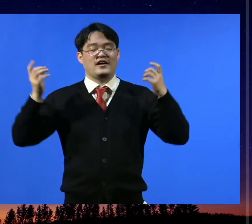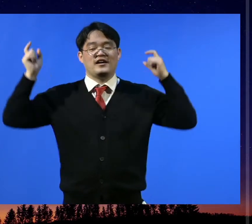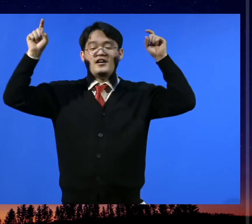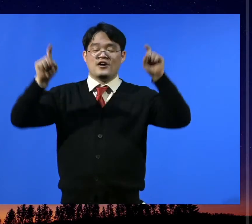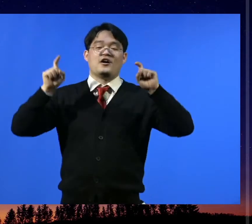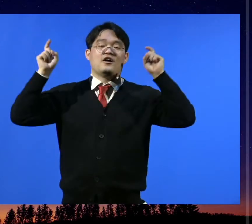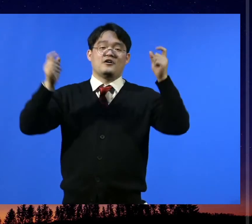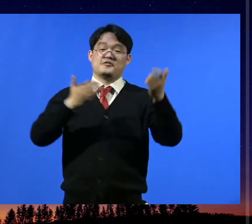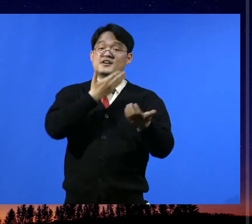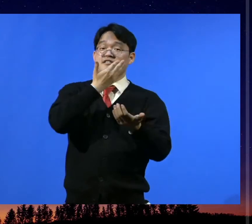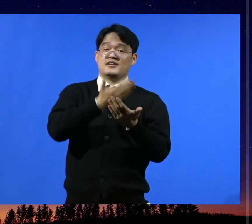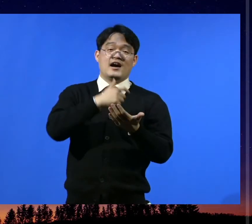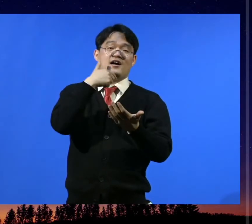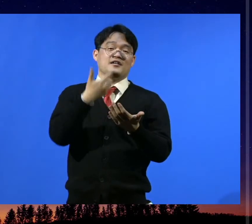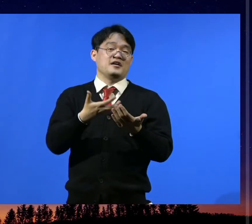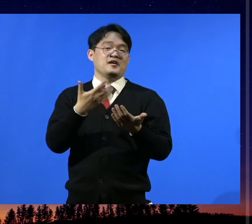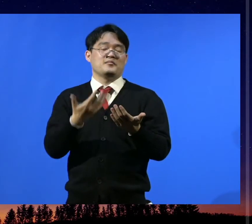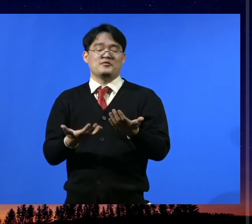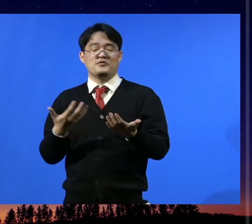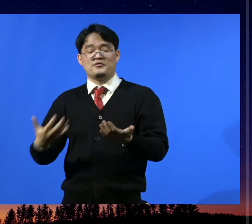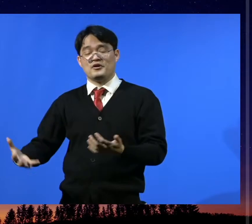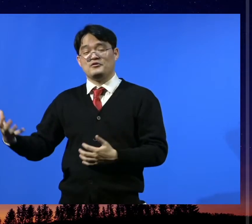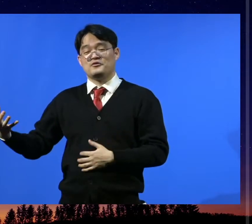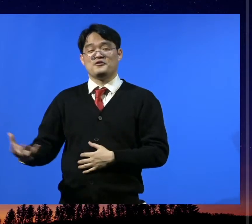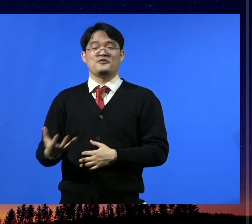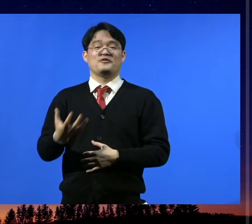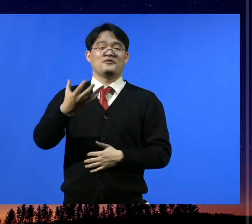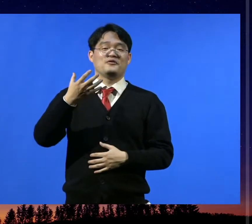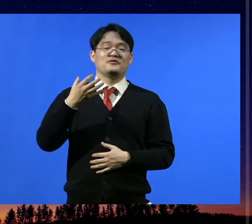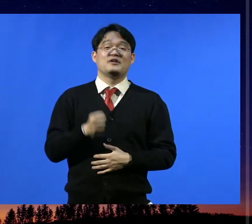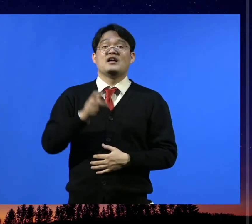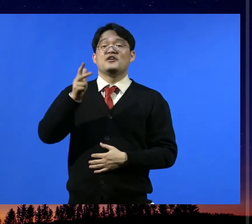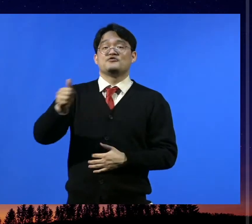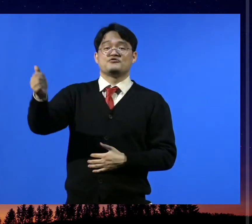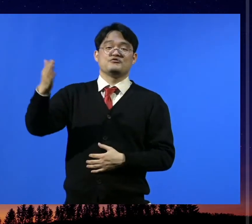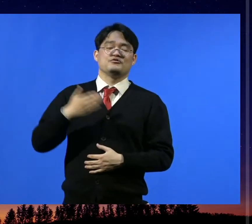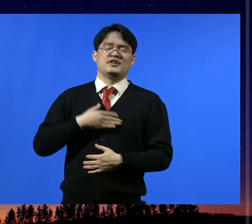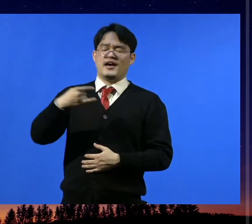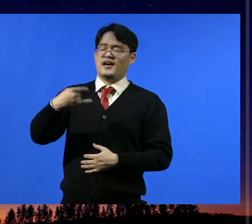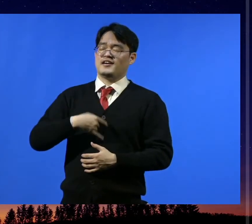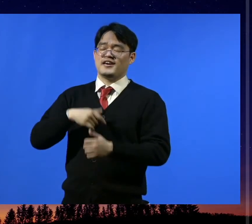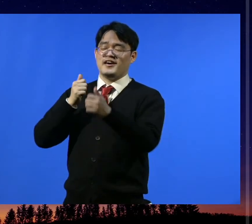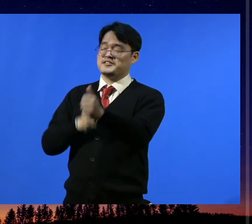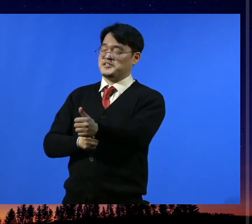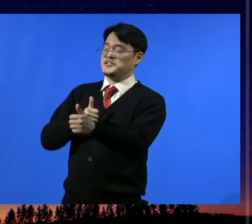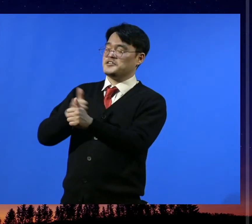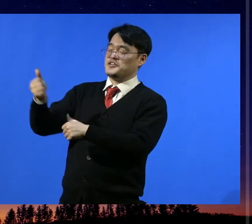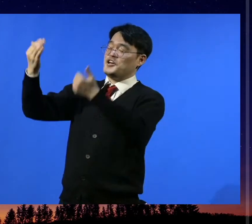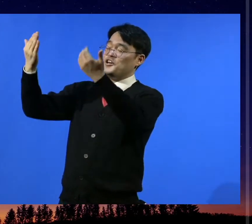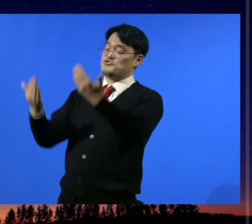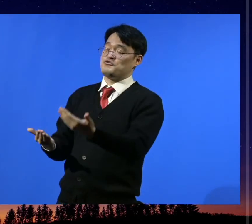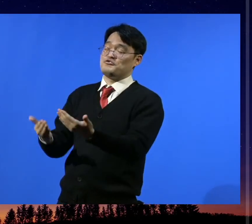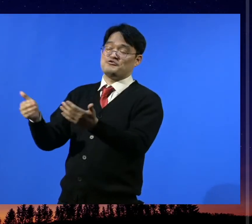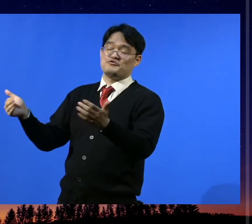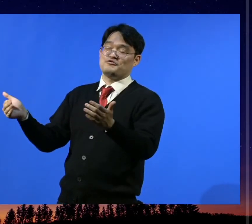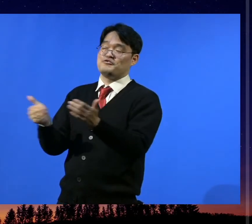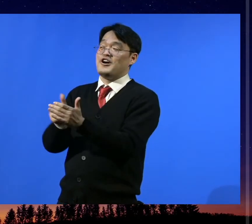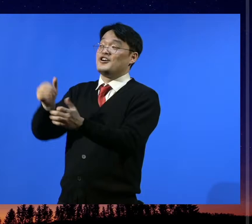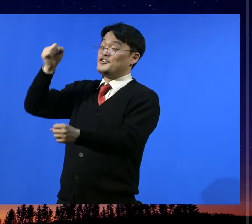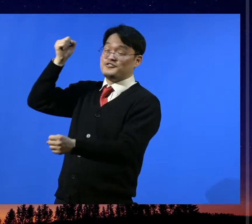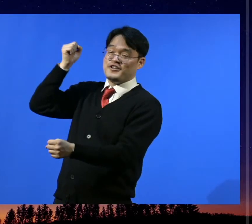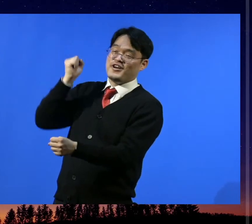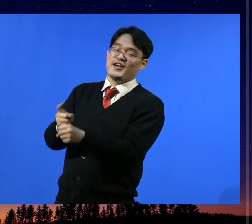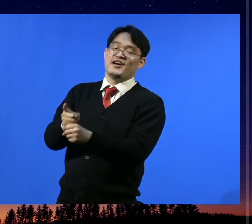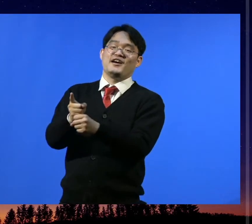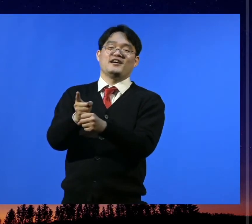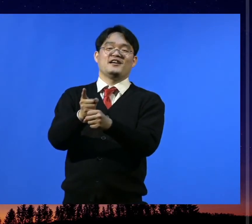승리하리라. 어린 양의 보혈로 주 내게 승리. 마지막 한 번만 더